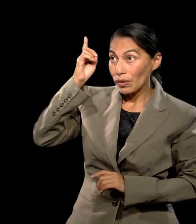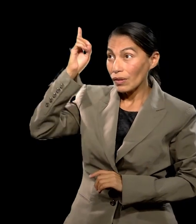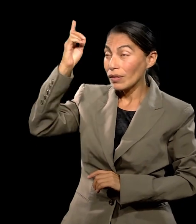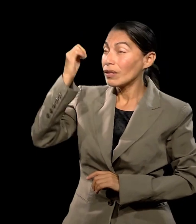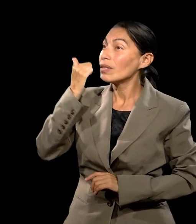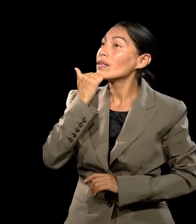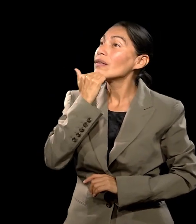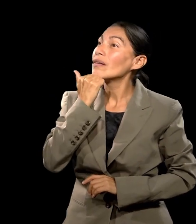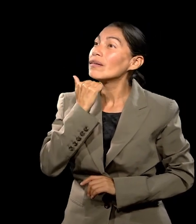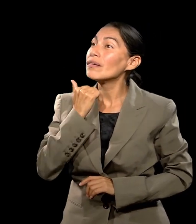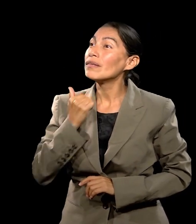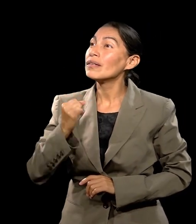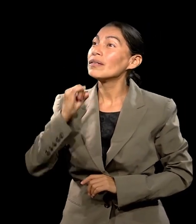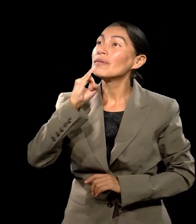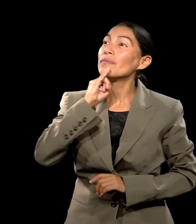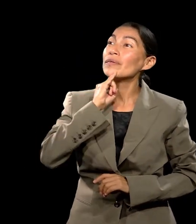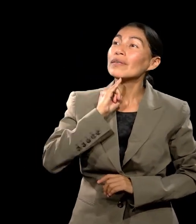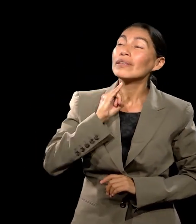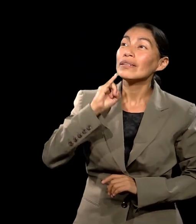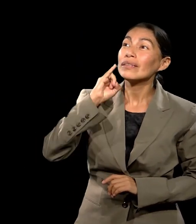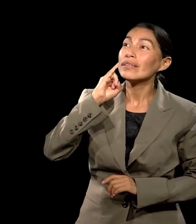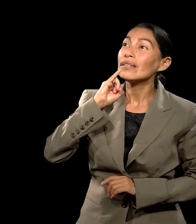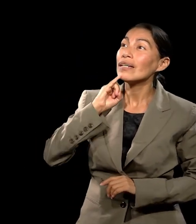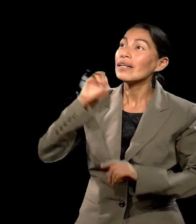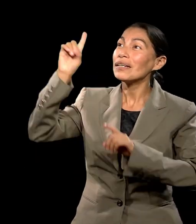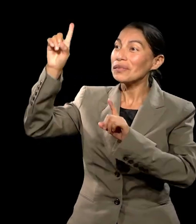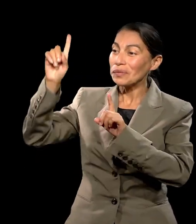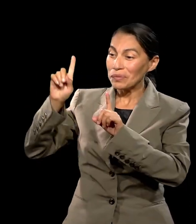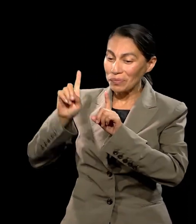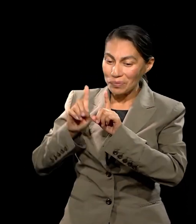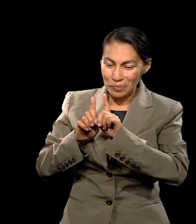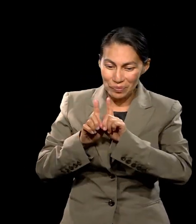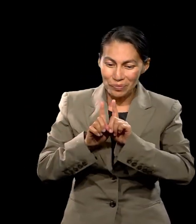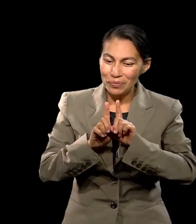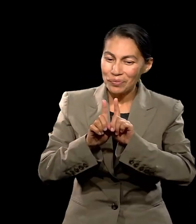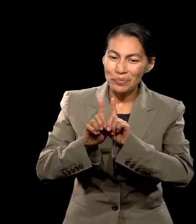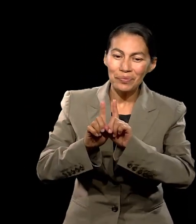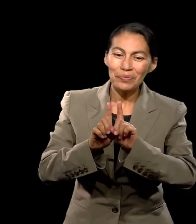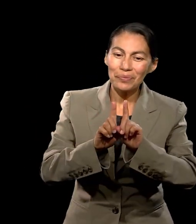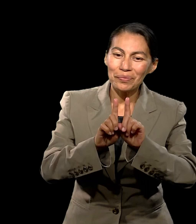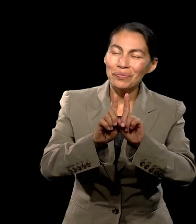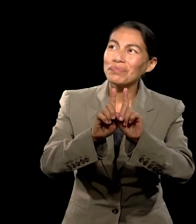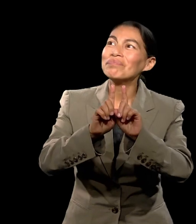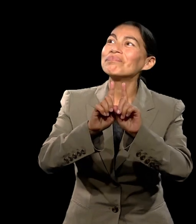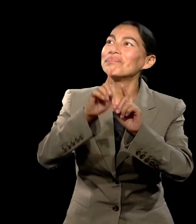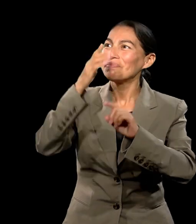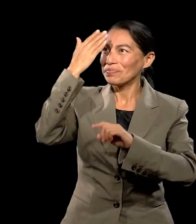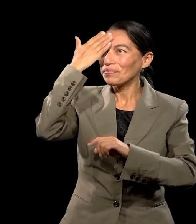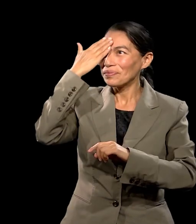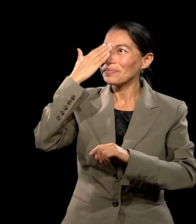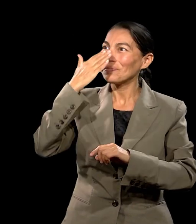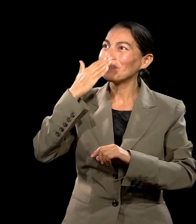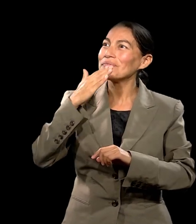Dios te habrá de Israel.